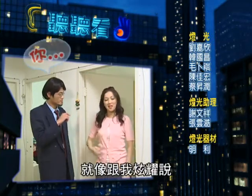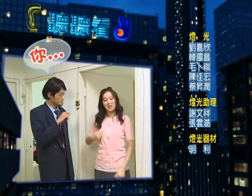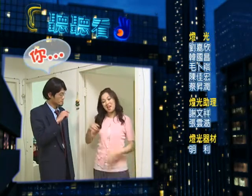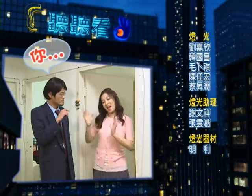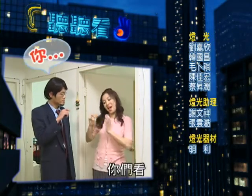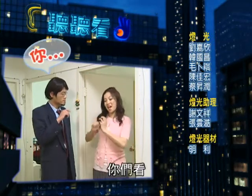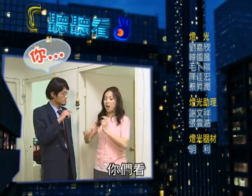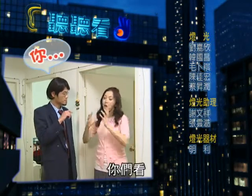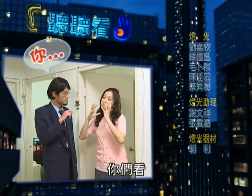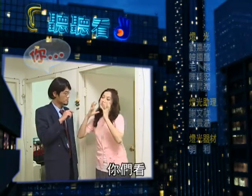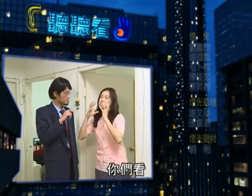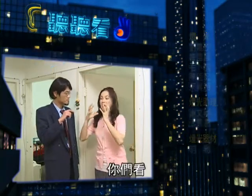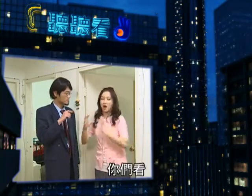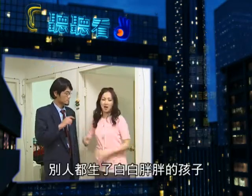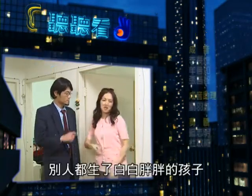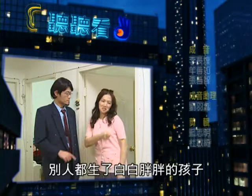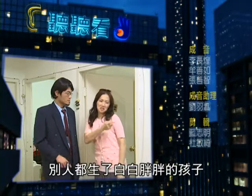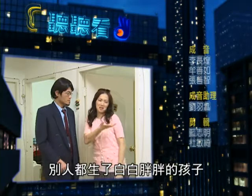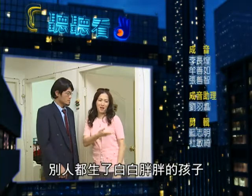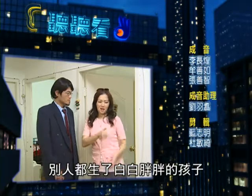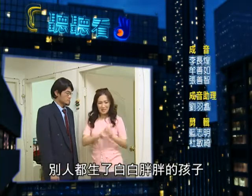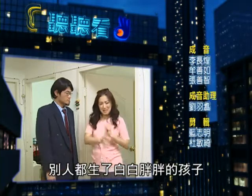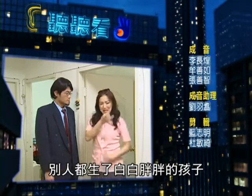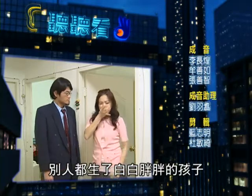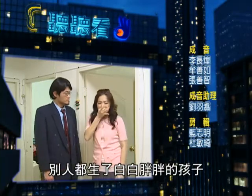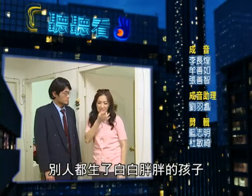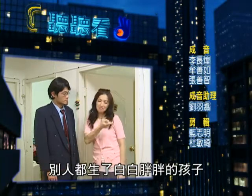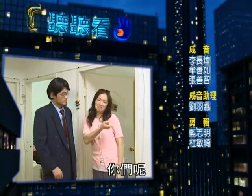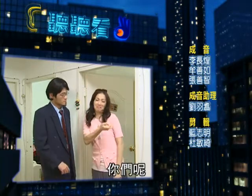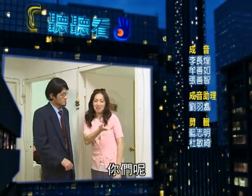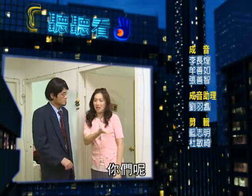你们看，别人都生了白白胖胖的孩子，你们呢？